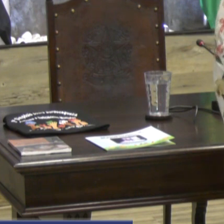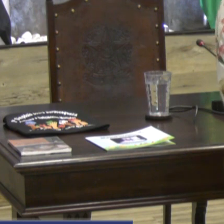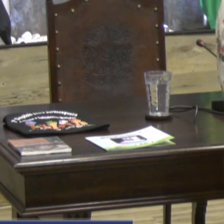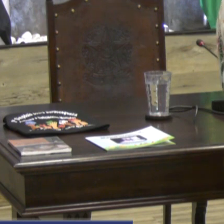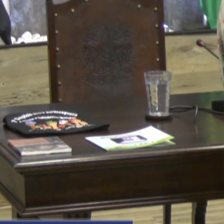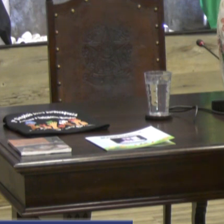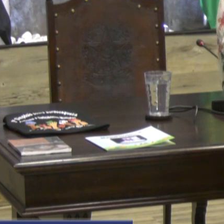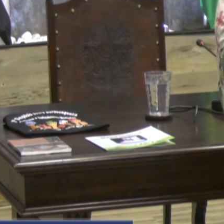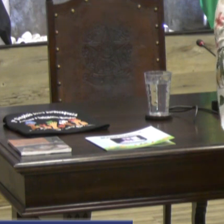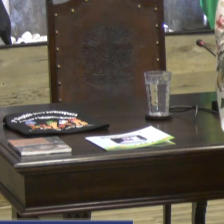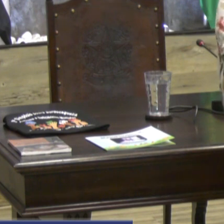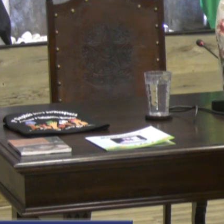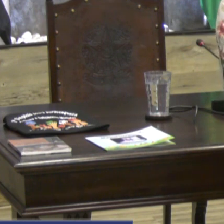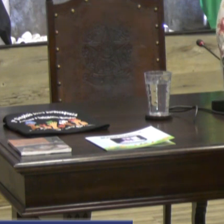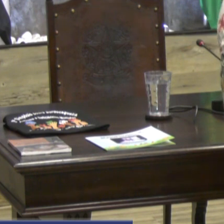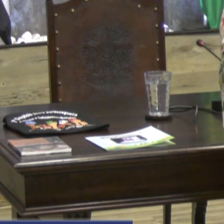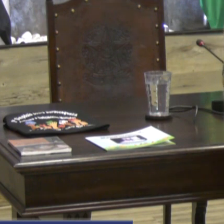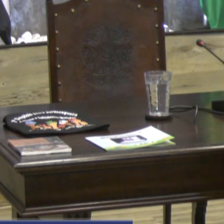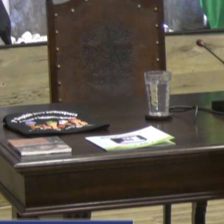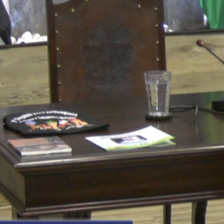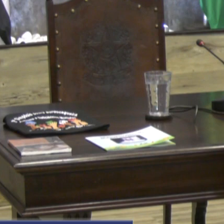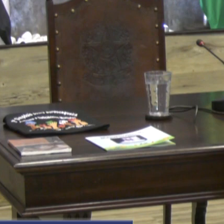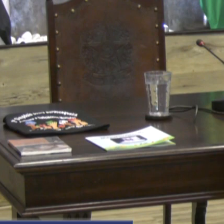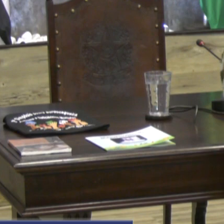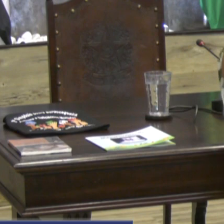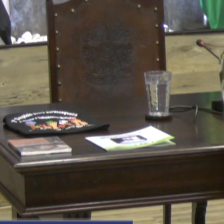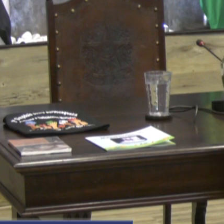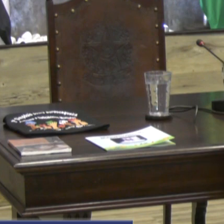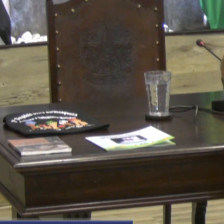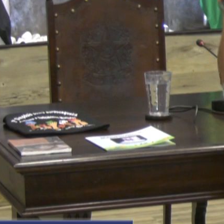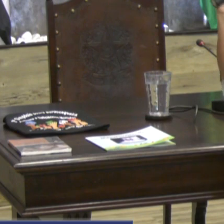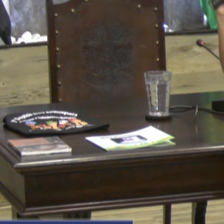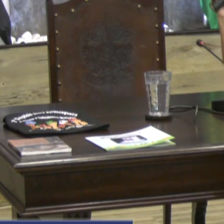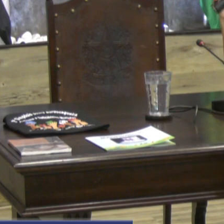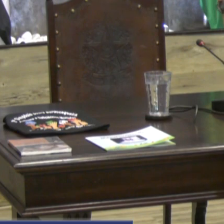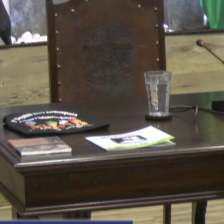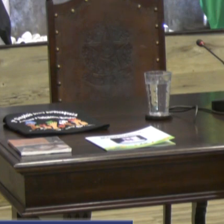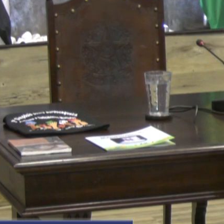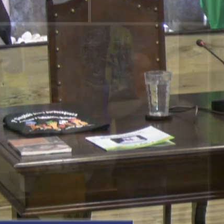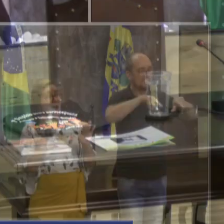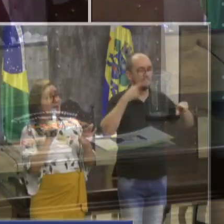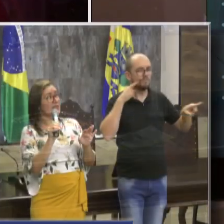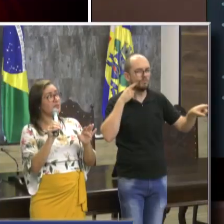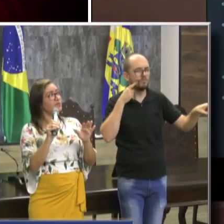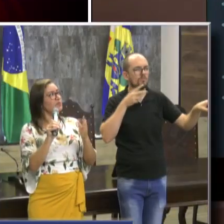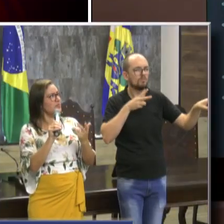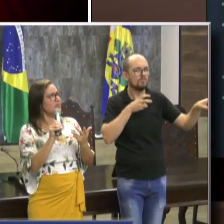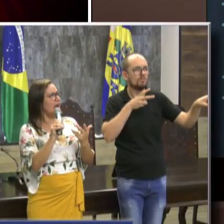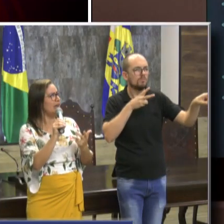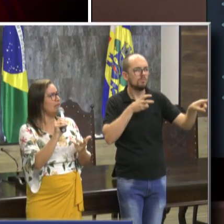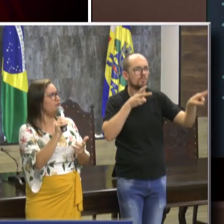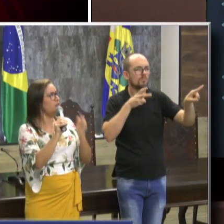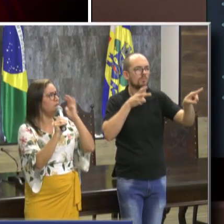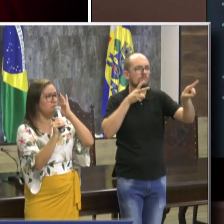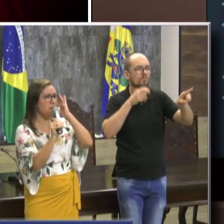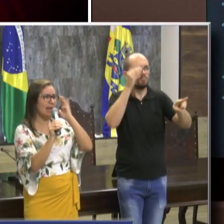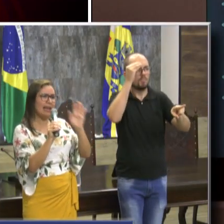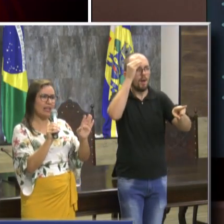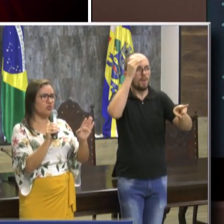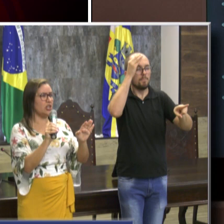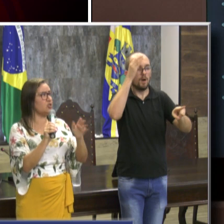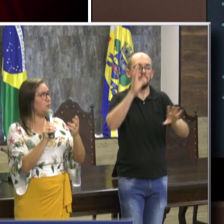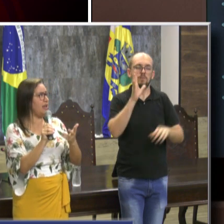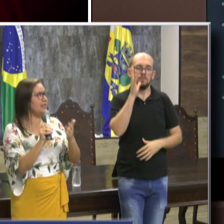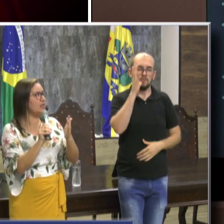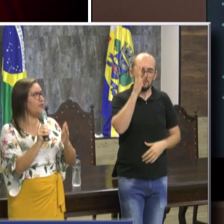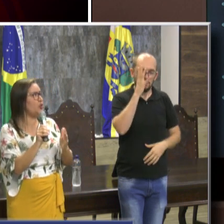cabelo preso. E ele foi melhorando em termos de relação com o outro, mas ainda foi bem